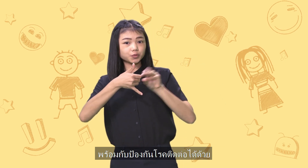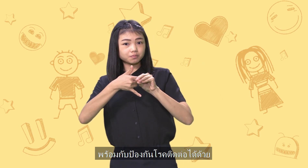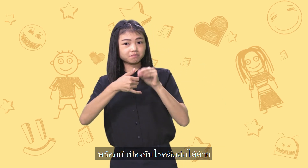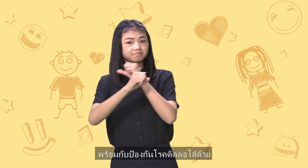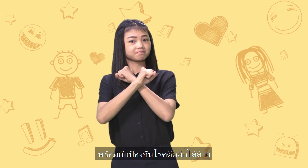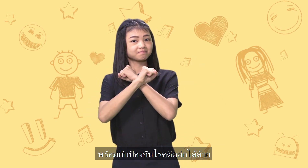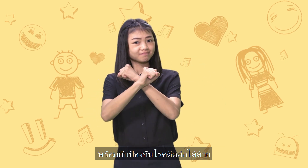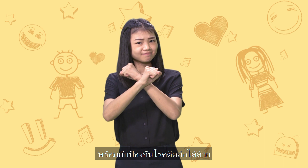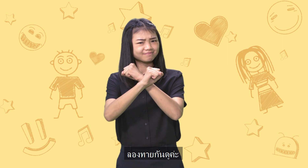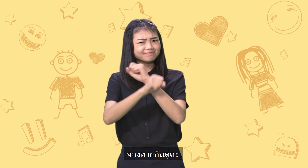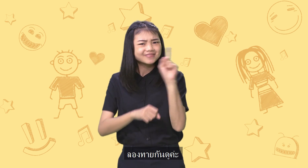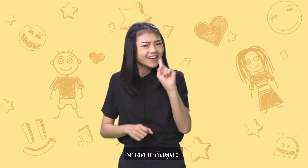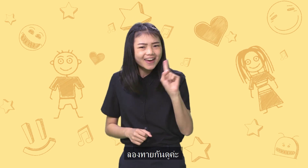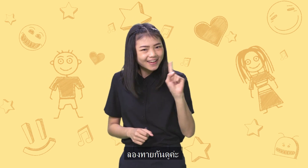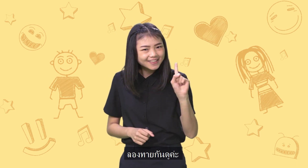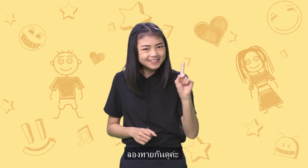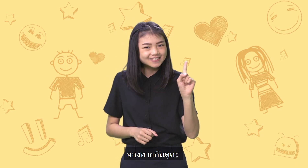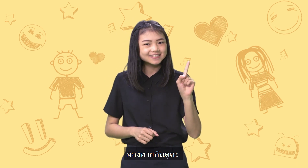วยลองทายกันดูค่ะ